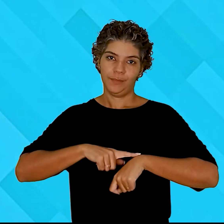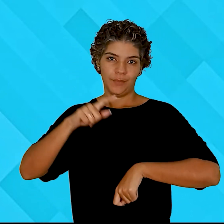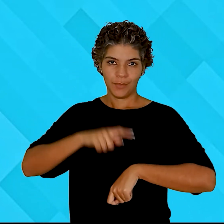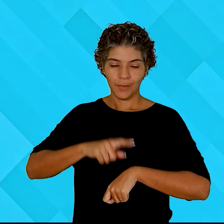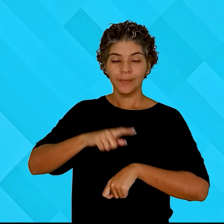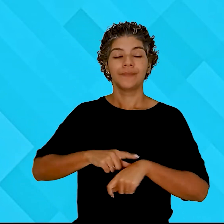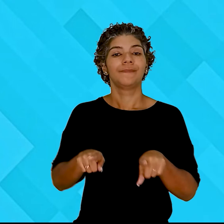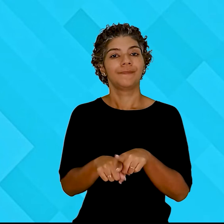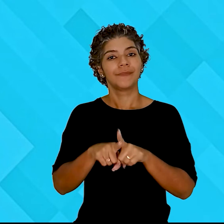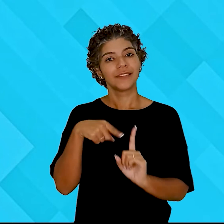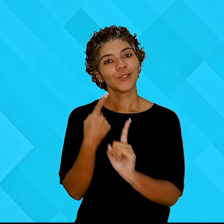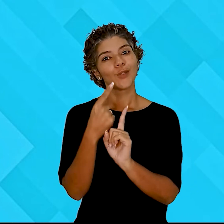regulares.